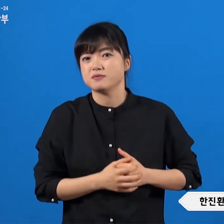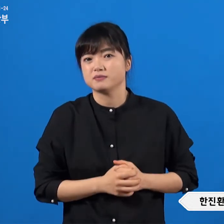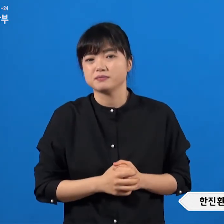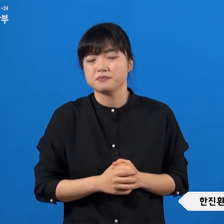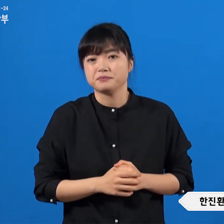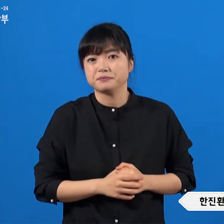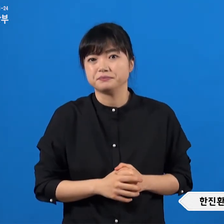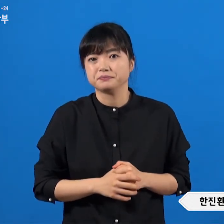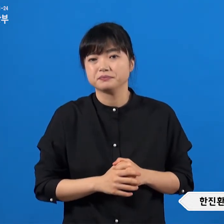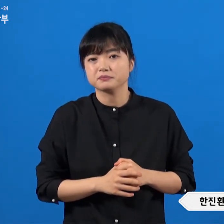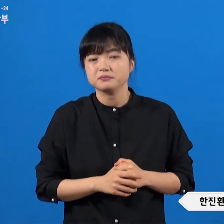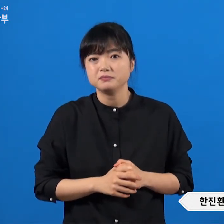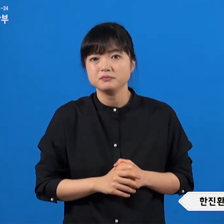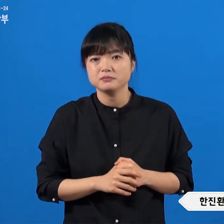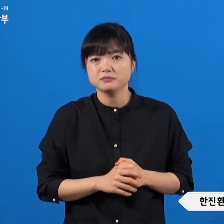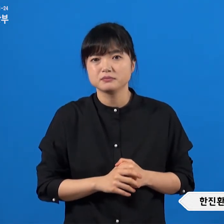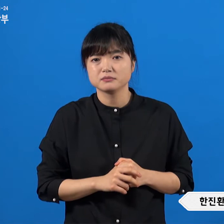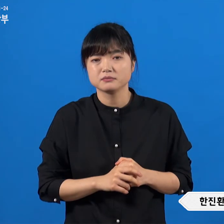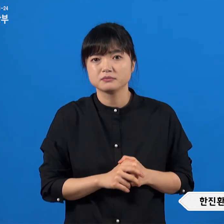나라로 갔습니다.